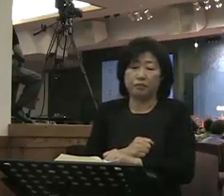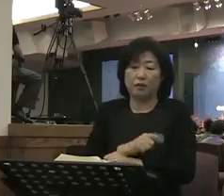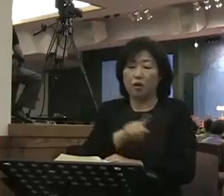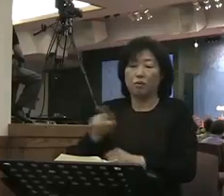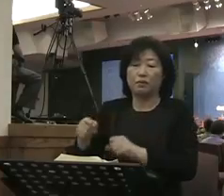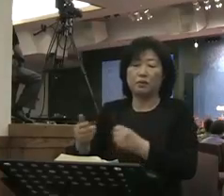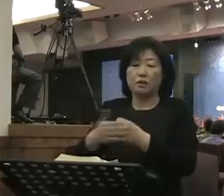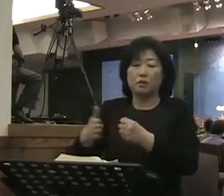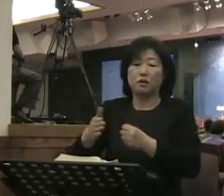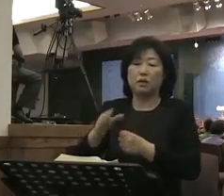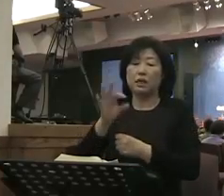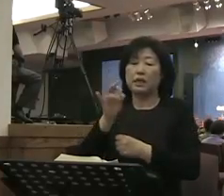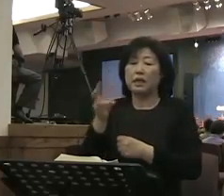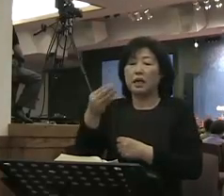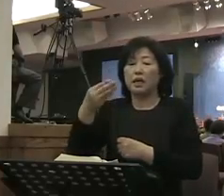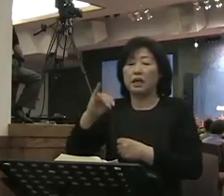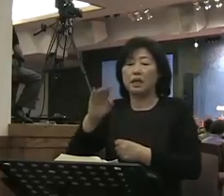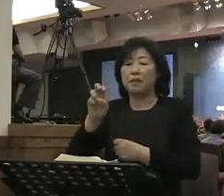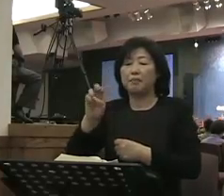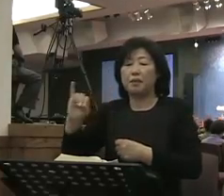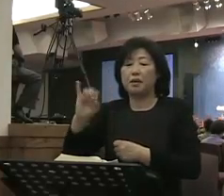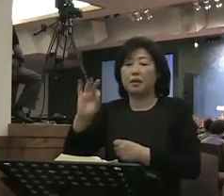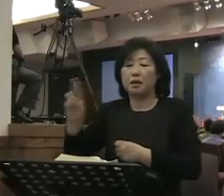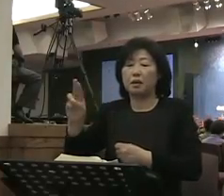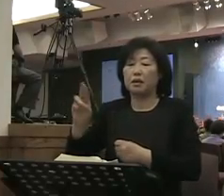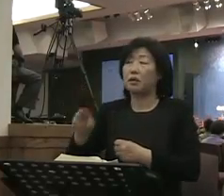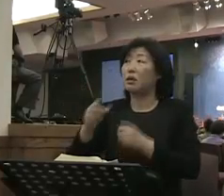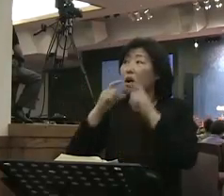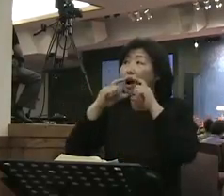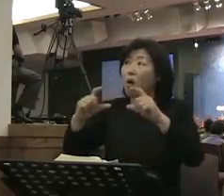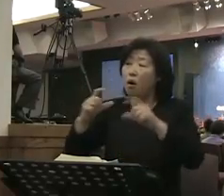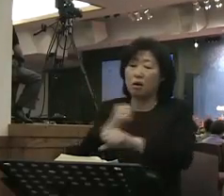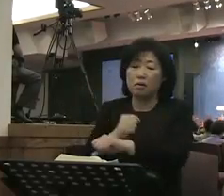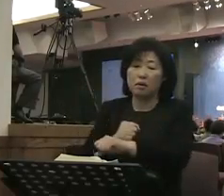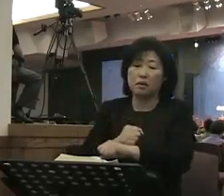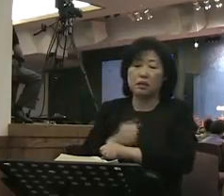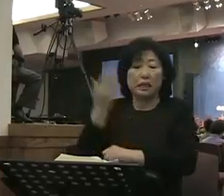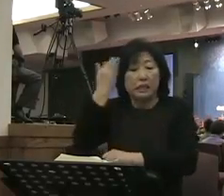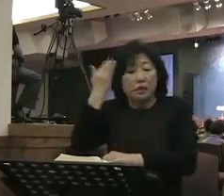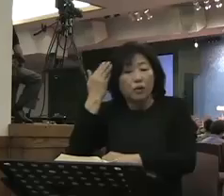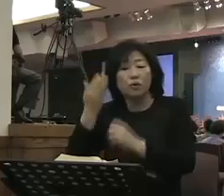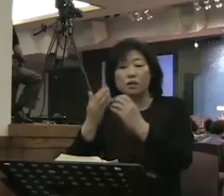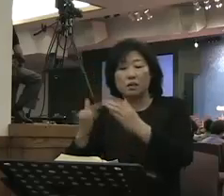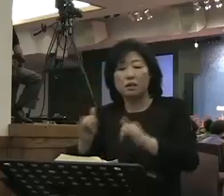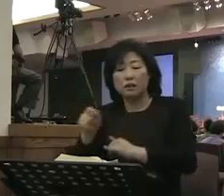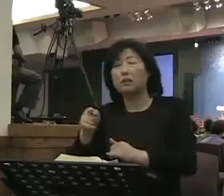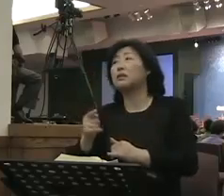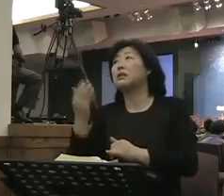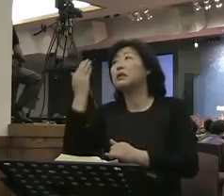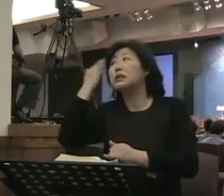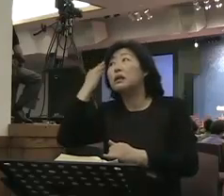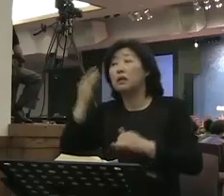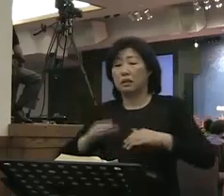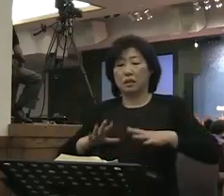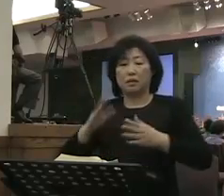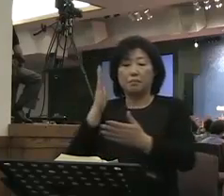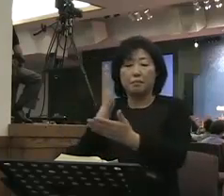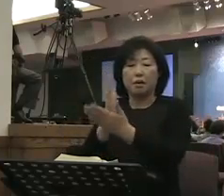여러분, 그래서 예레미야 선지는 우리에게 이렇게 경고를 하죠. 지혜로운 자는 그 지혜를 자랑치